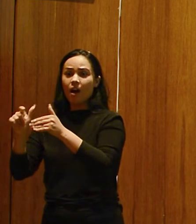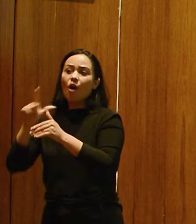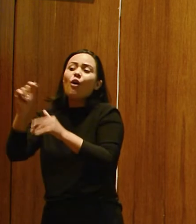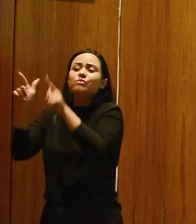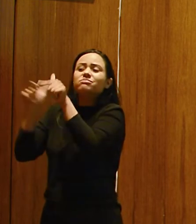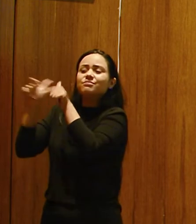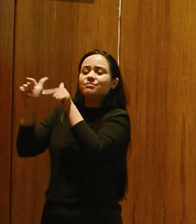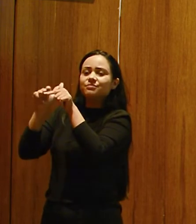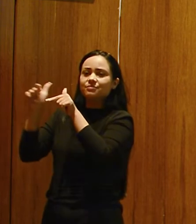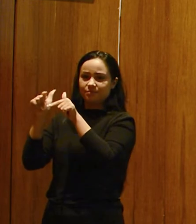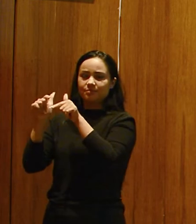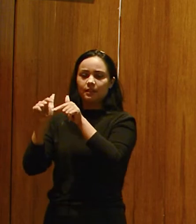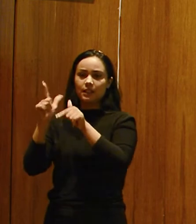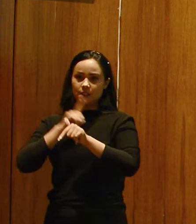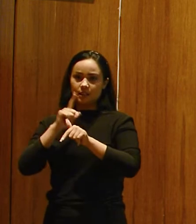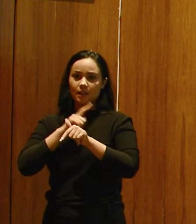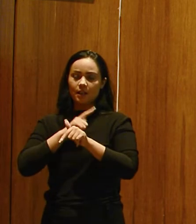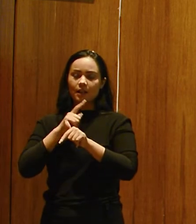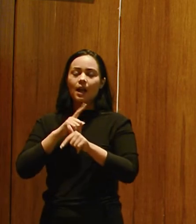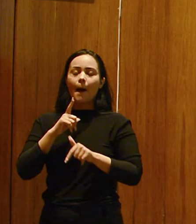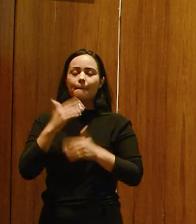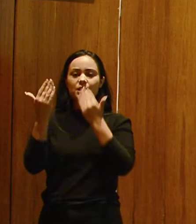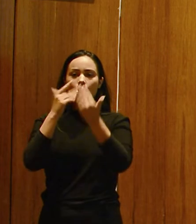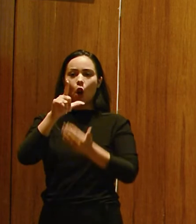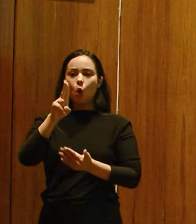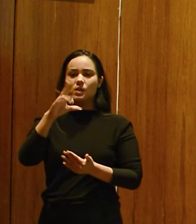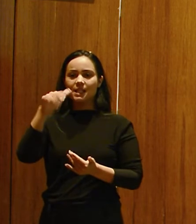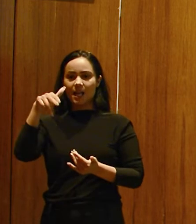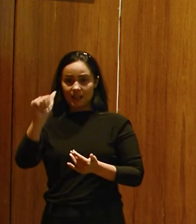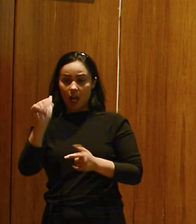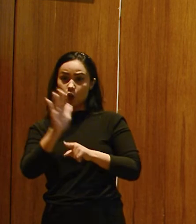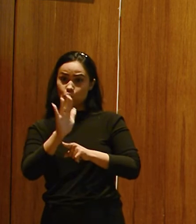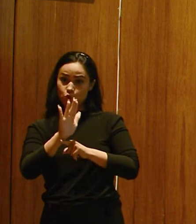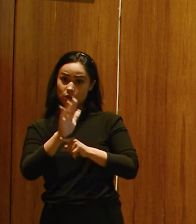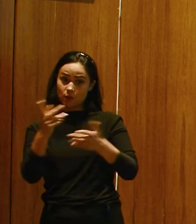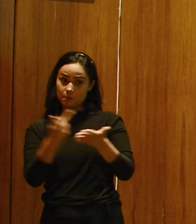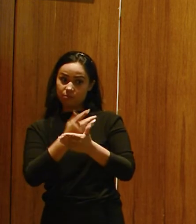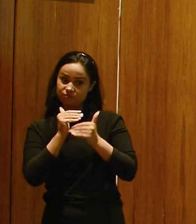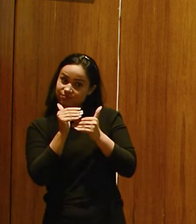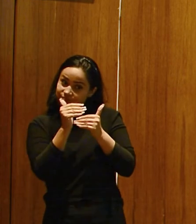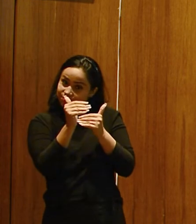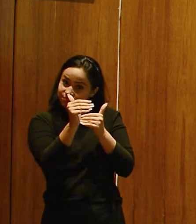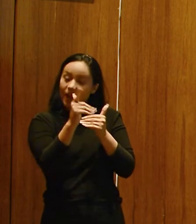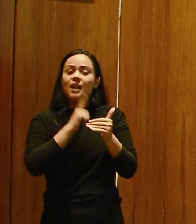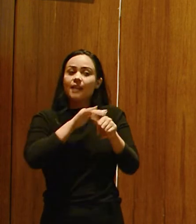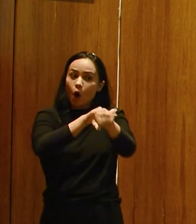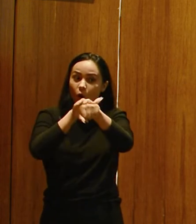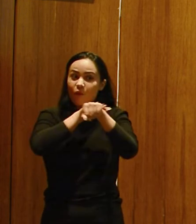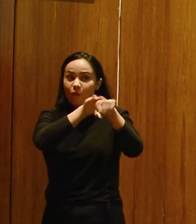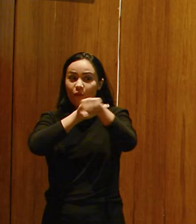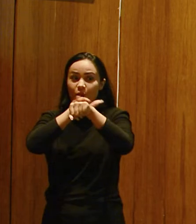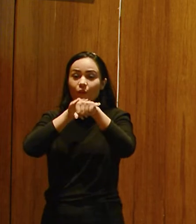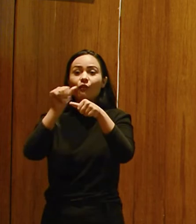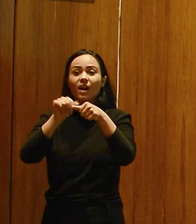serviços. Lá, graças a Deus, nós temos a nossa psicóloga Luciana, que nos ajuda nos casos mais complexos, e nós temos essa conversa